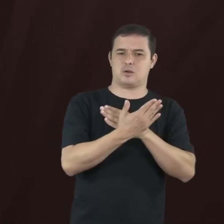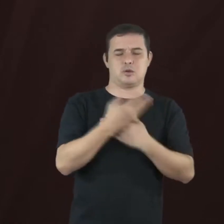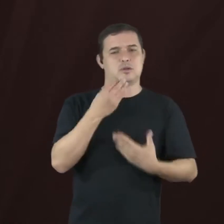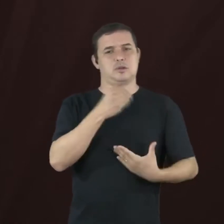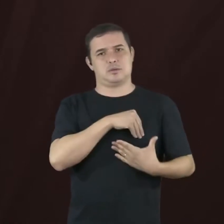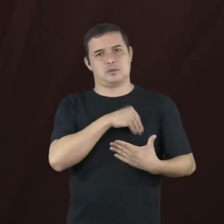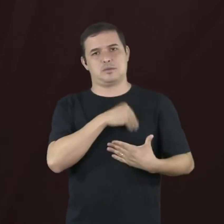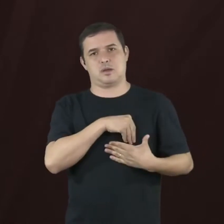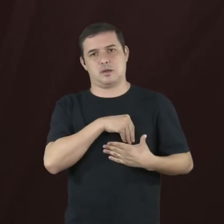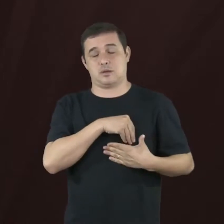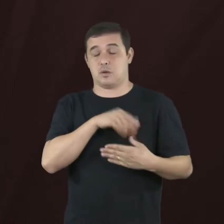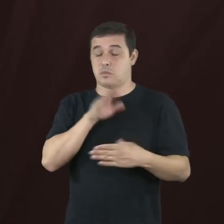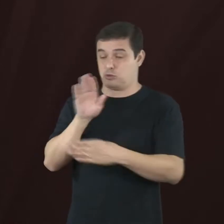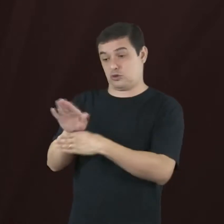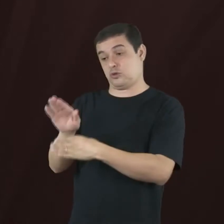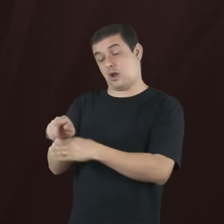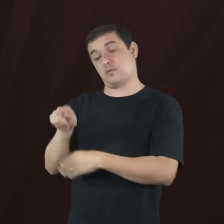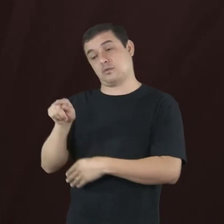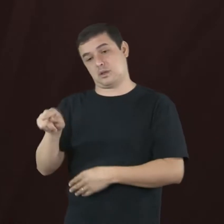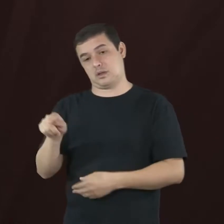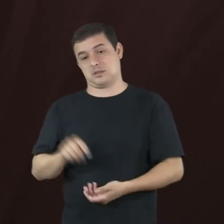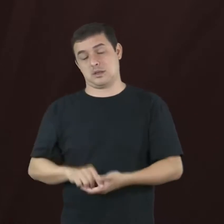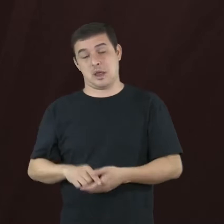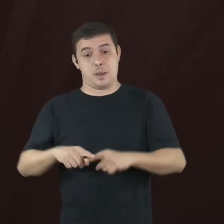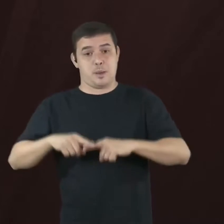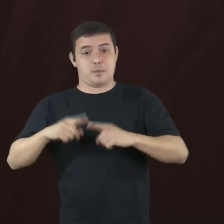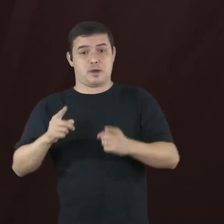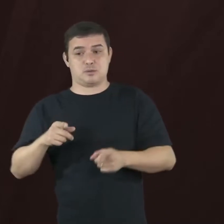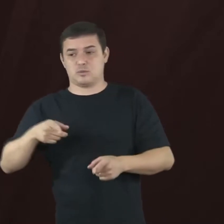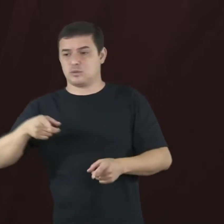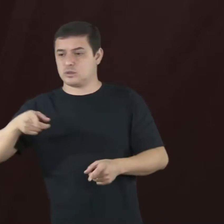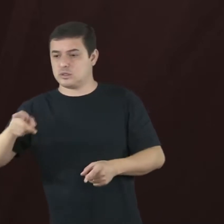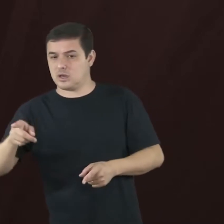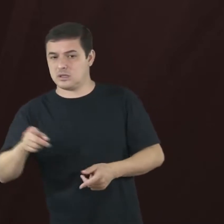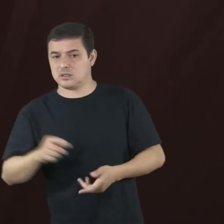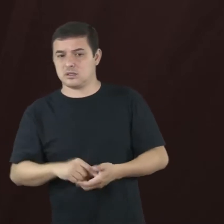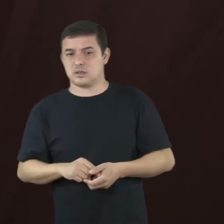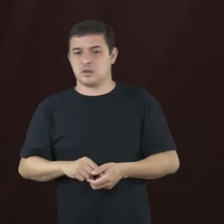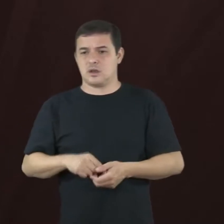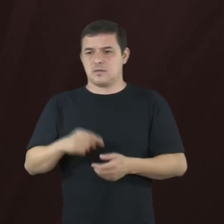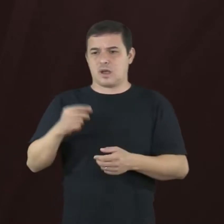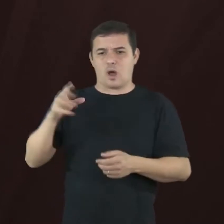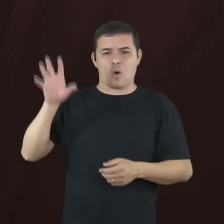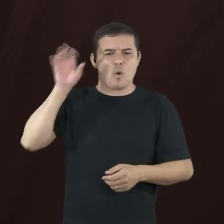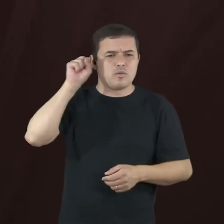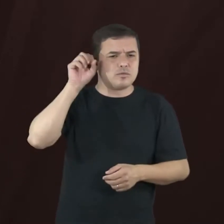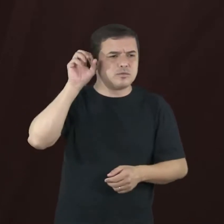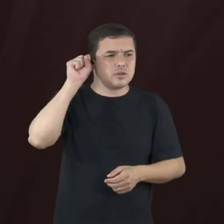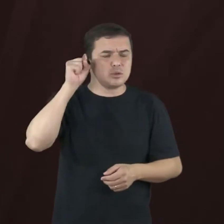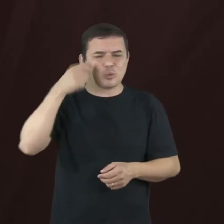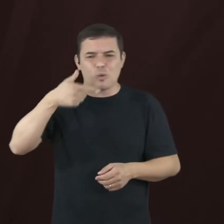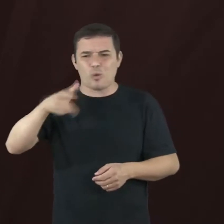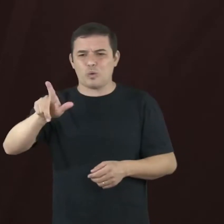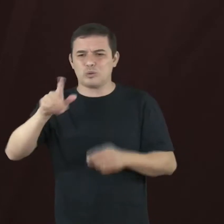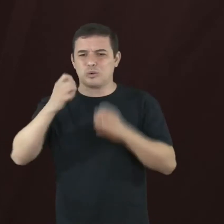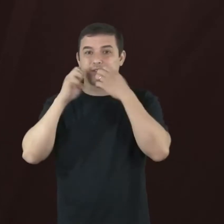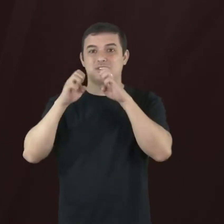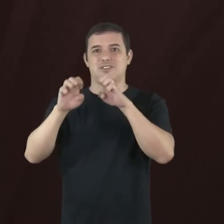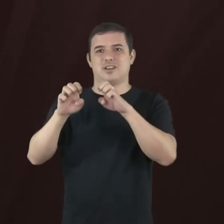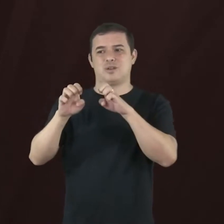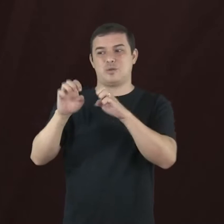servir. E estando entre vós, ao passar privações, não me fiz pesado a ninguém, pois os irmãos, quando vieram